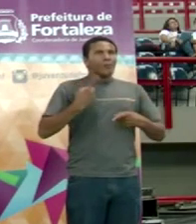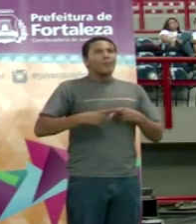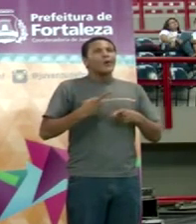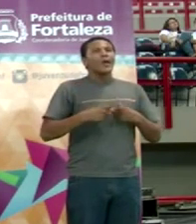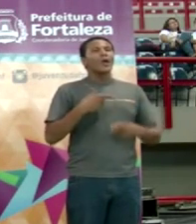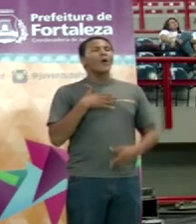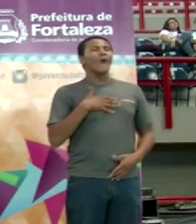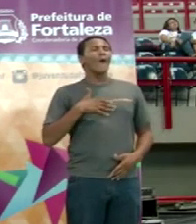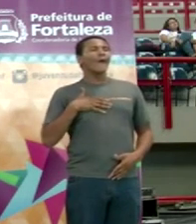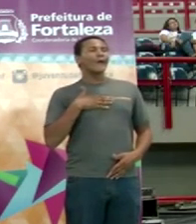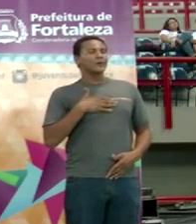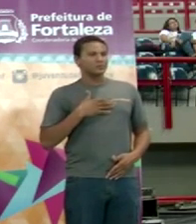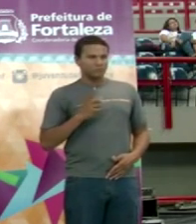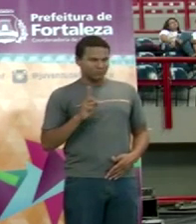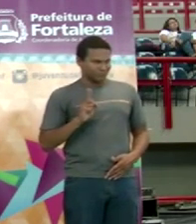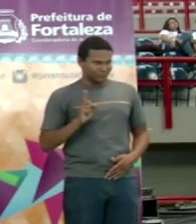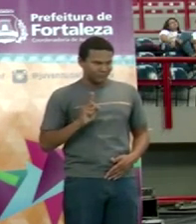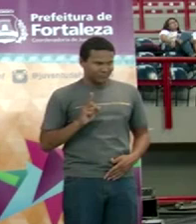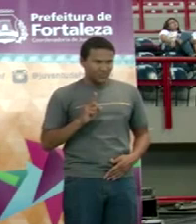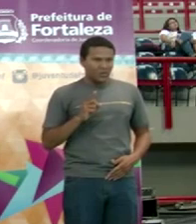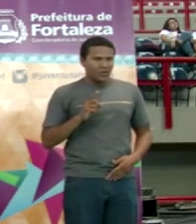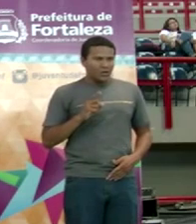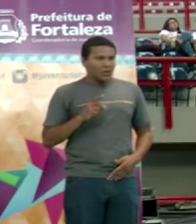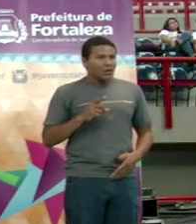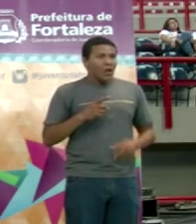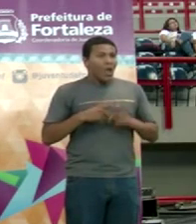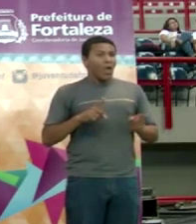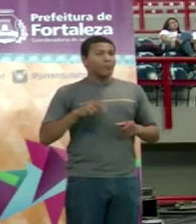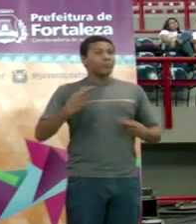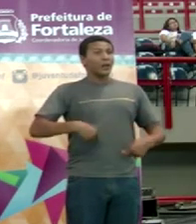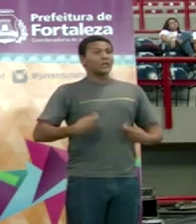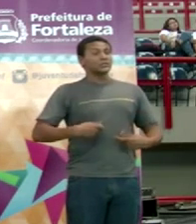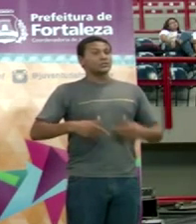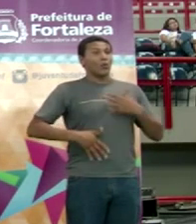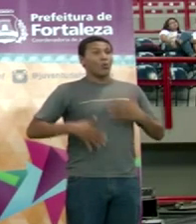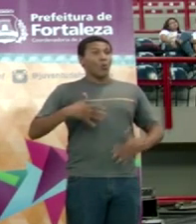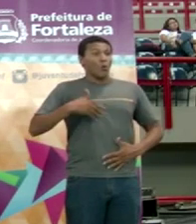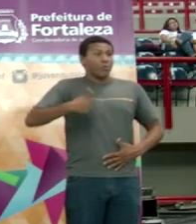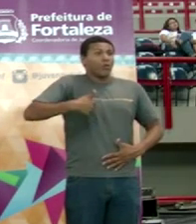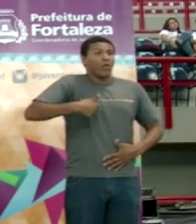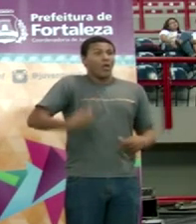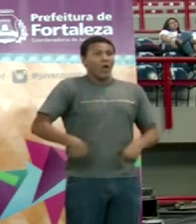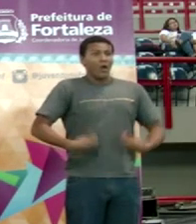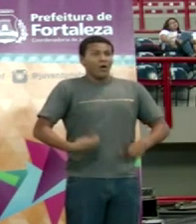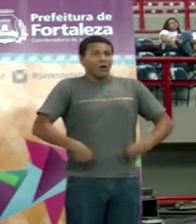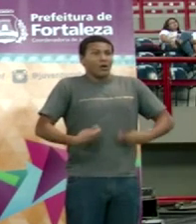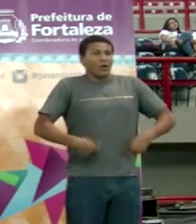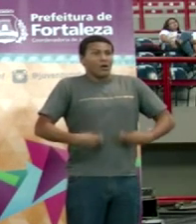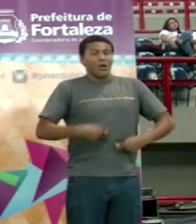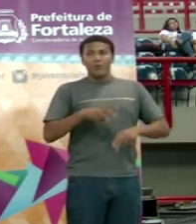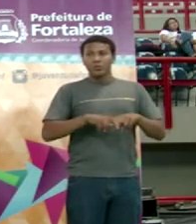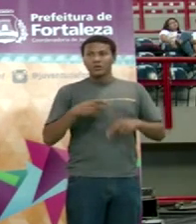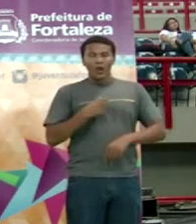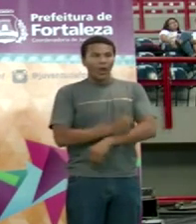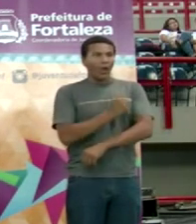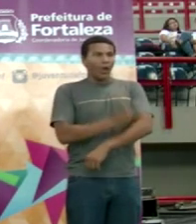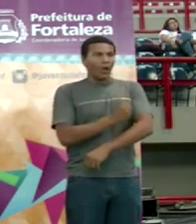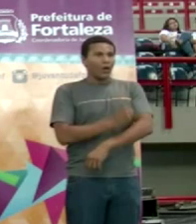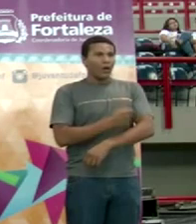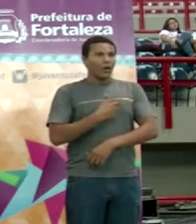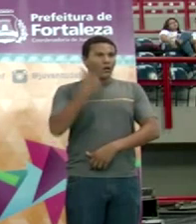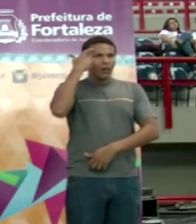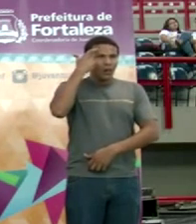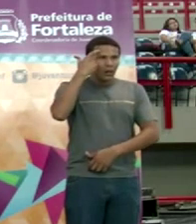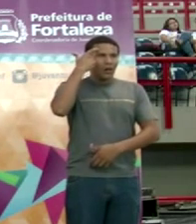necessidade. Pode até ser que no momento que ele está consumindo ele tenha prazer, mas ele tem uma necessidade, o organismo dele